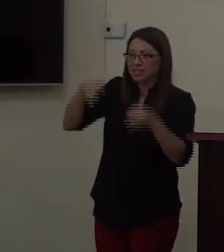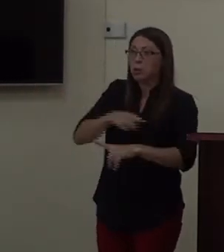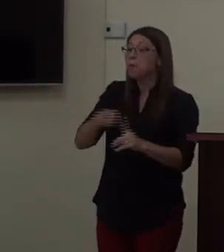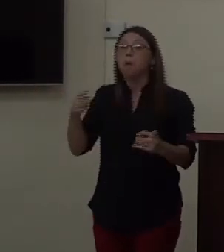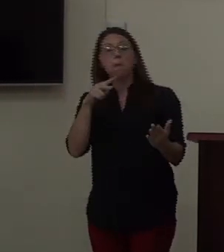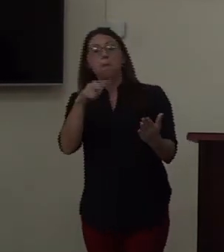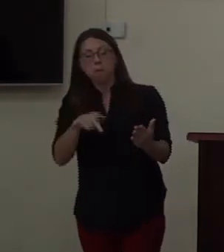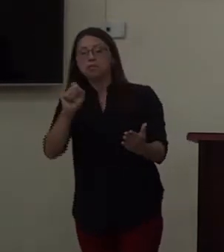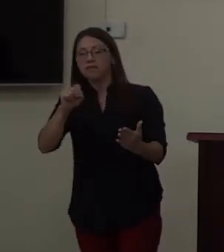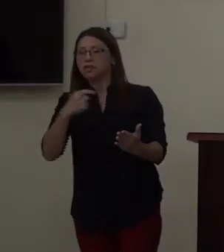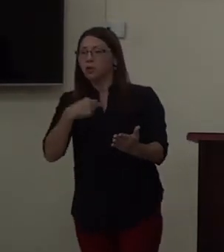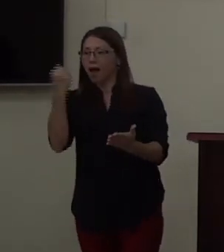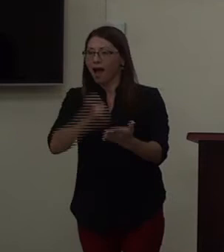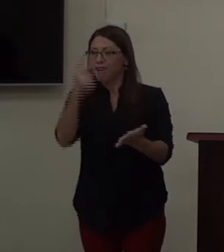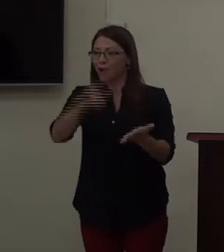avalo.